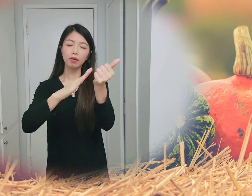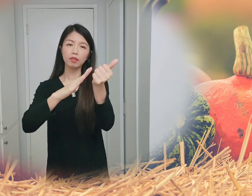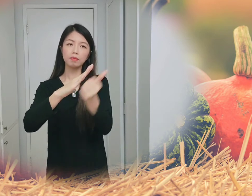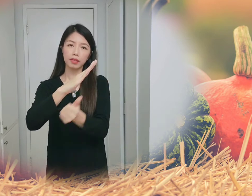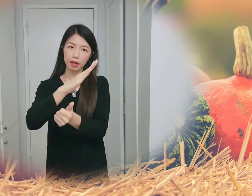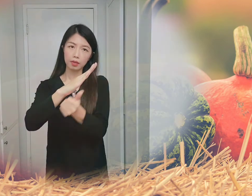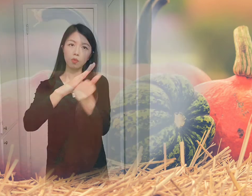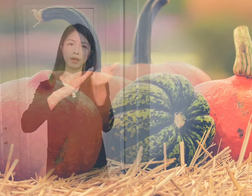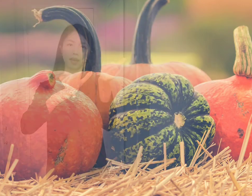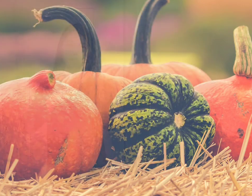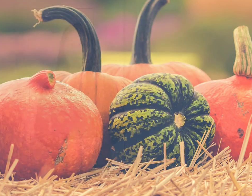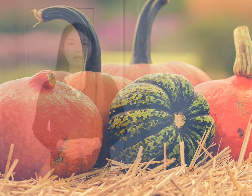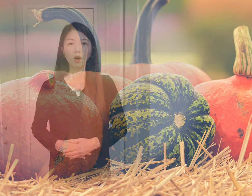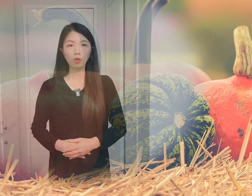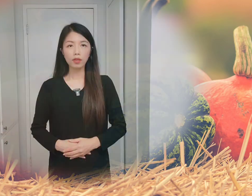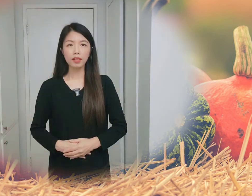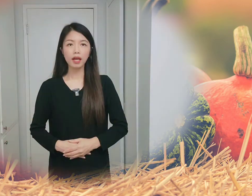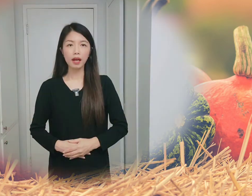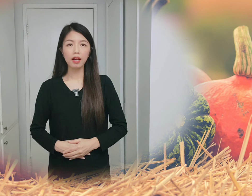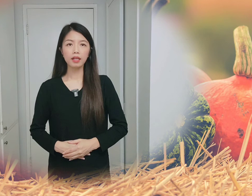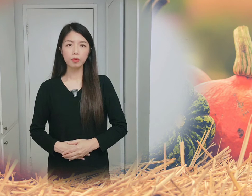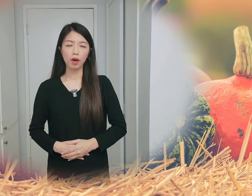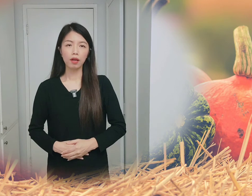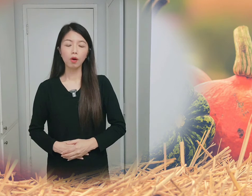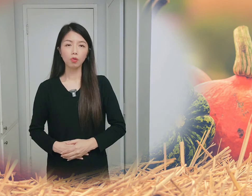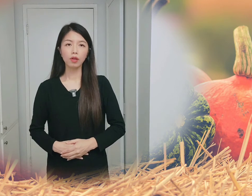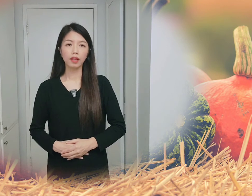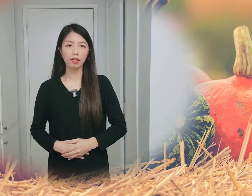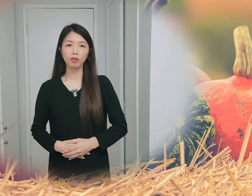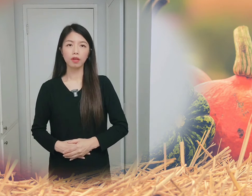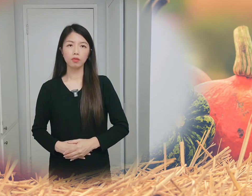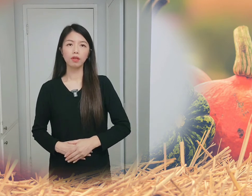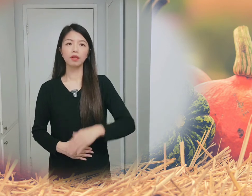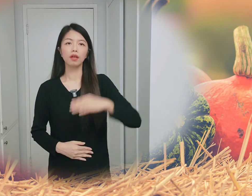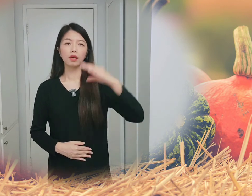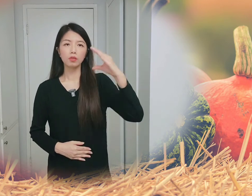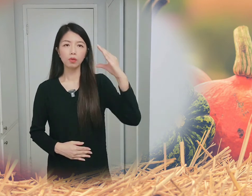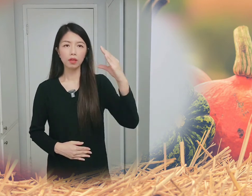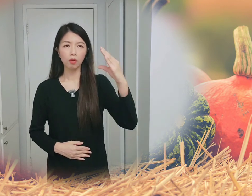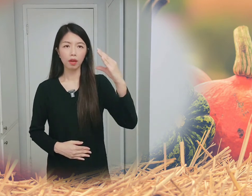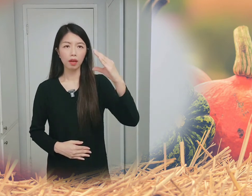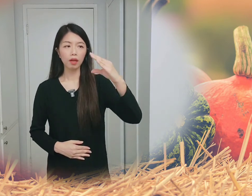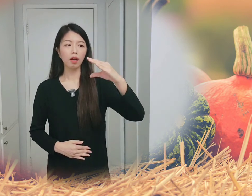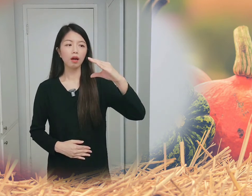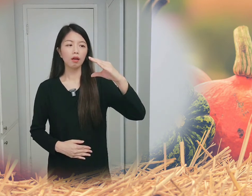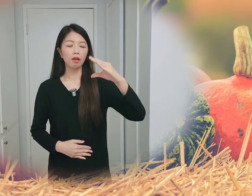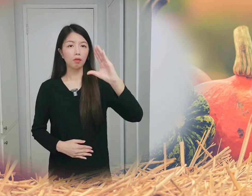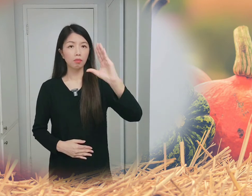희망 이런 뜻입니다. 소망해. 거룩히 살아갈 힘과 거룩하다 이런 뜻의 수어는 손을